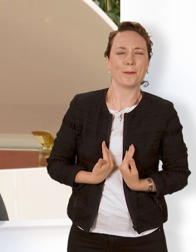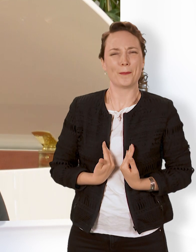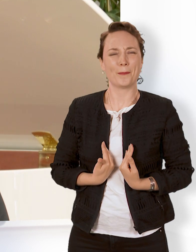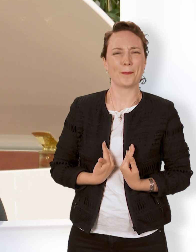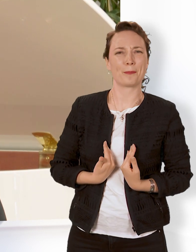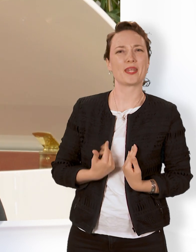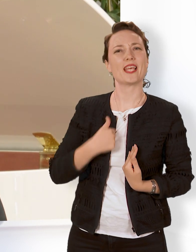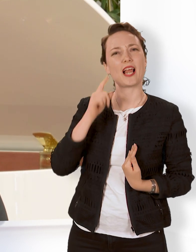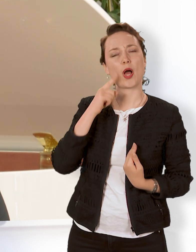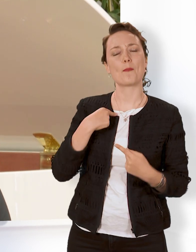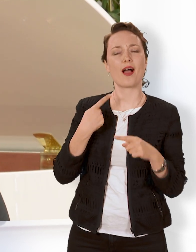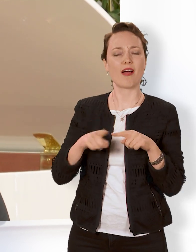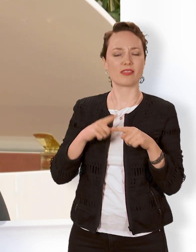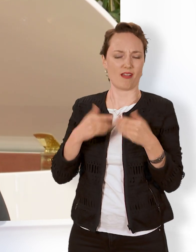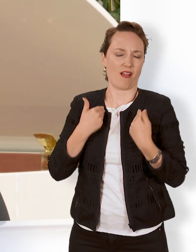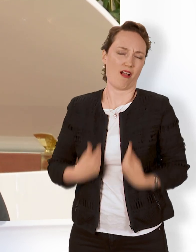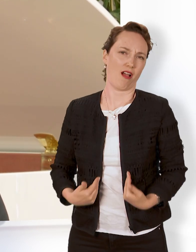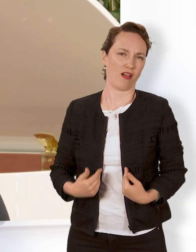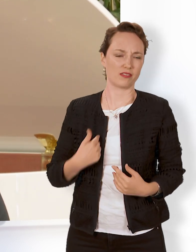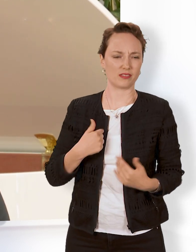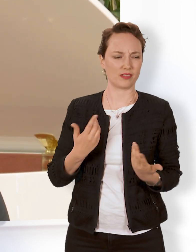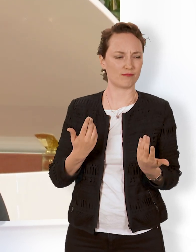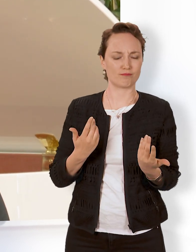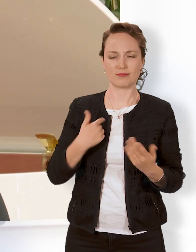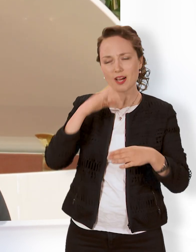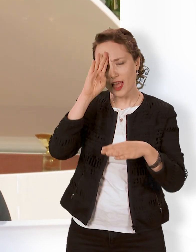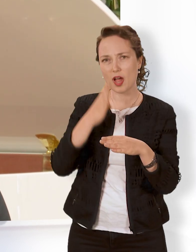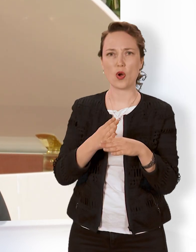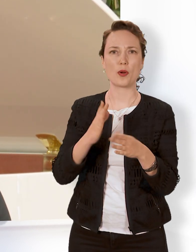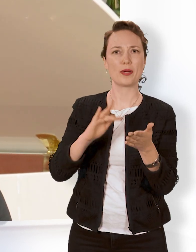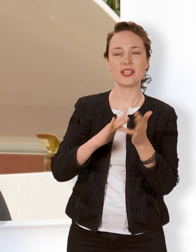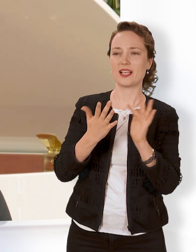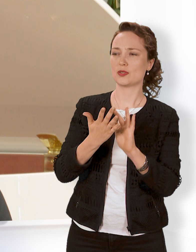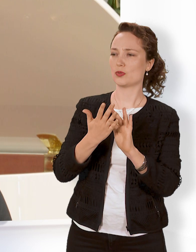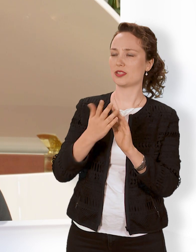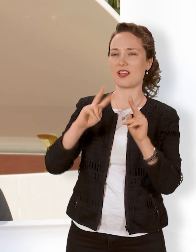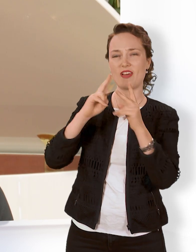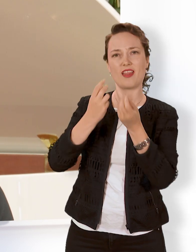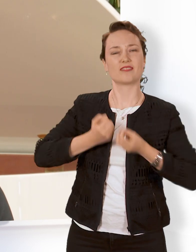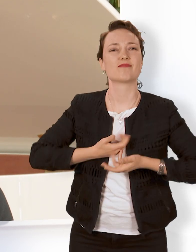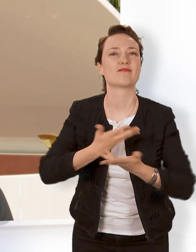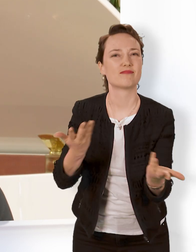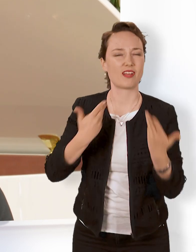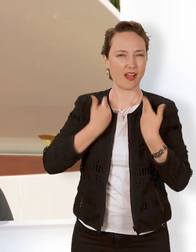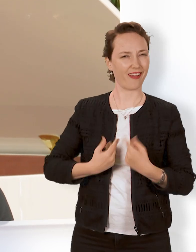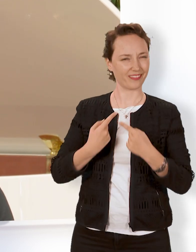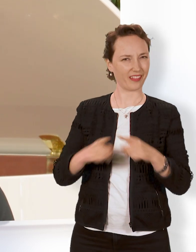ich glaube, ich habe eine andere Art, mein Glauben und Jesus in die Welt rauszutragen. Mhm.